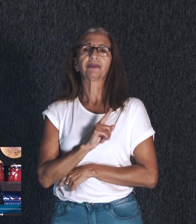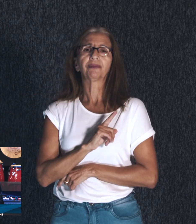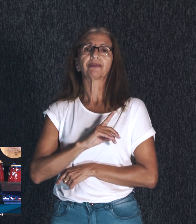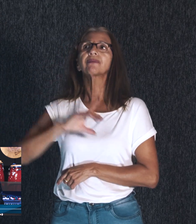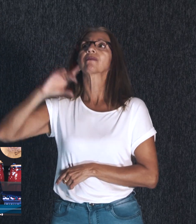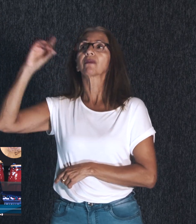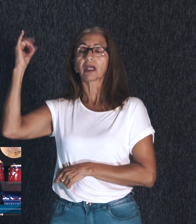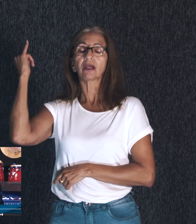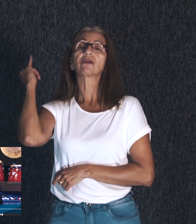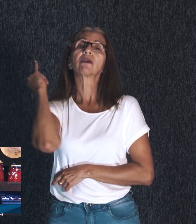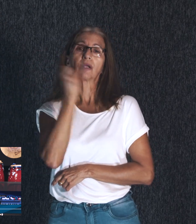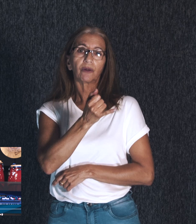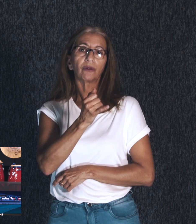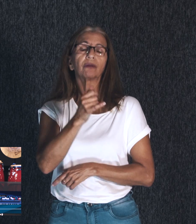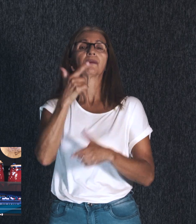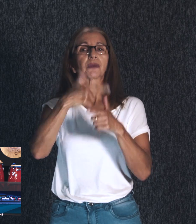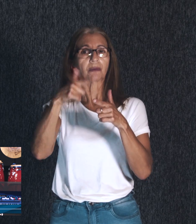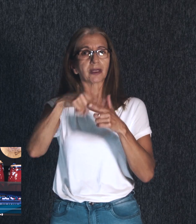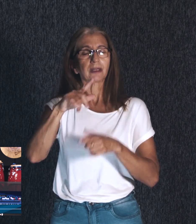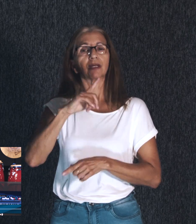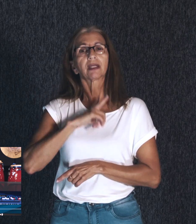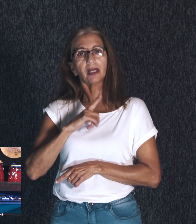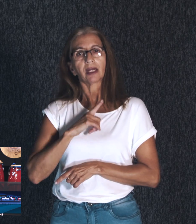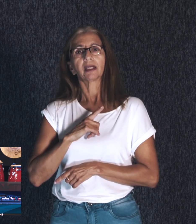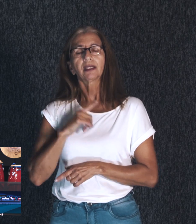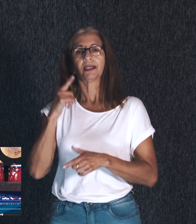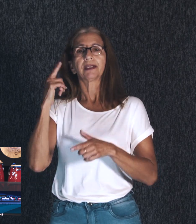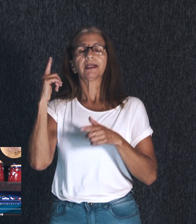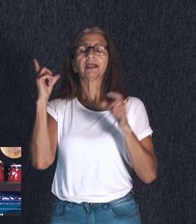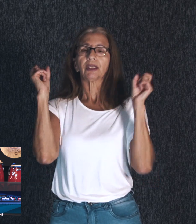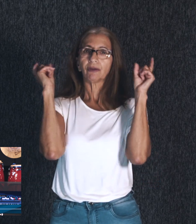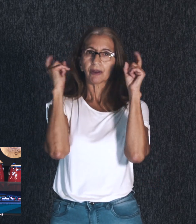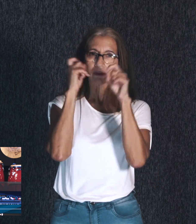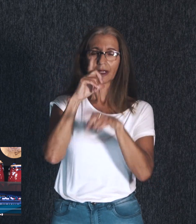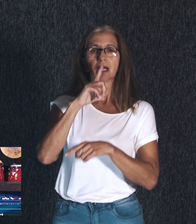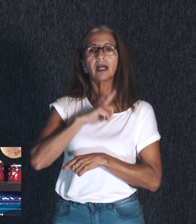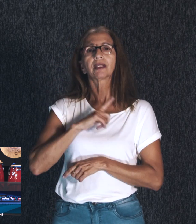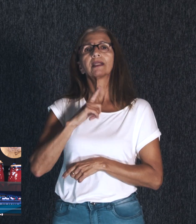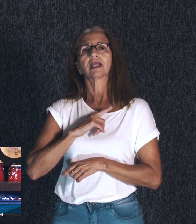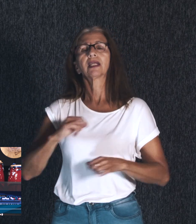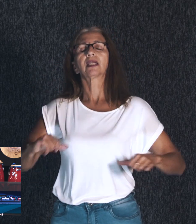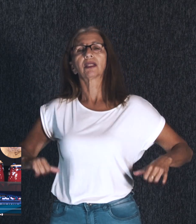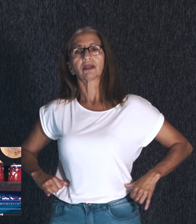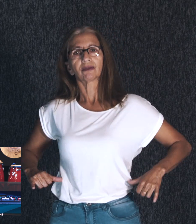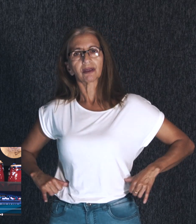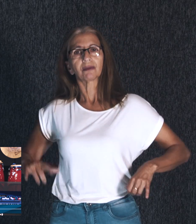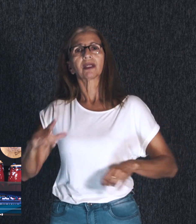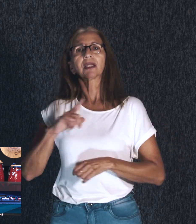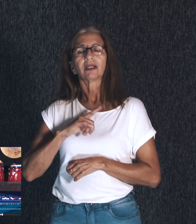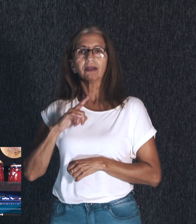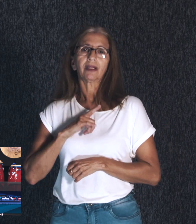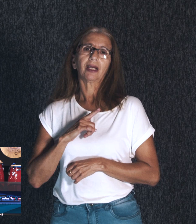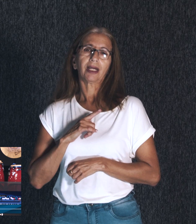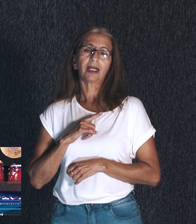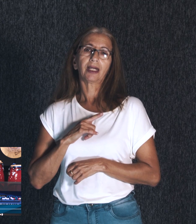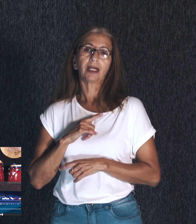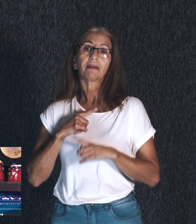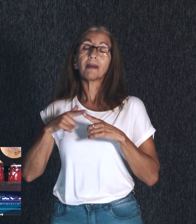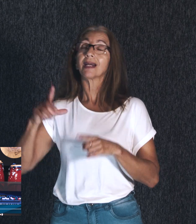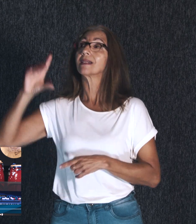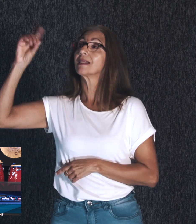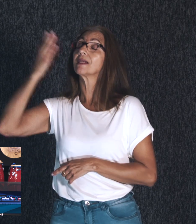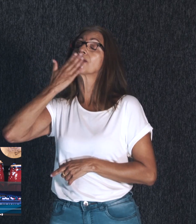de lutas, de dificuldades. O que Ele prometeu é estar conosco todos os dias, até a consumação dos